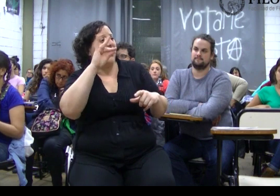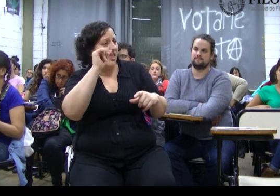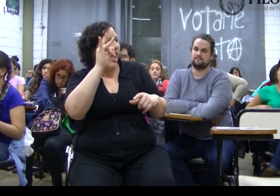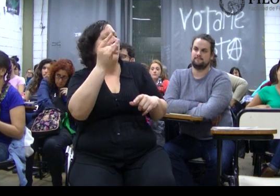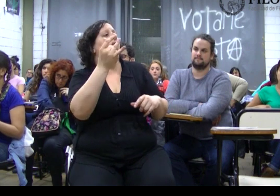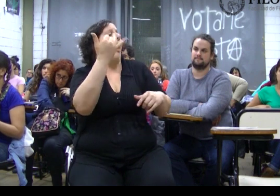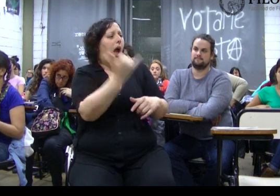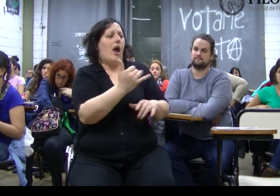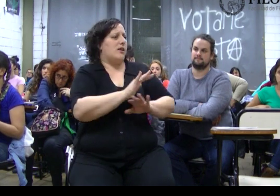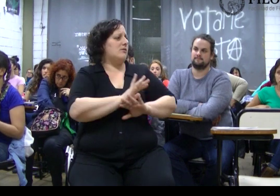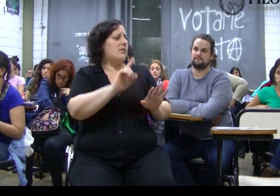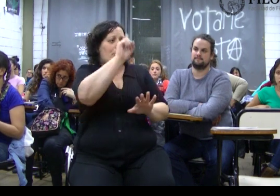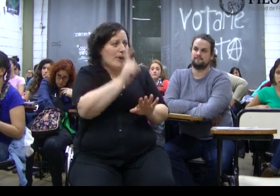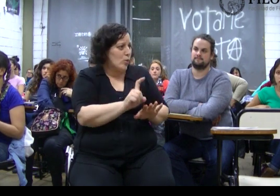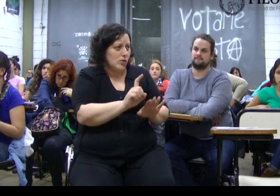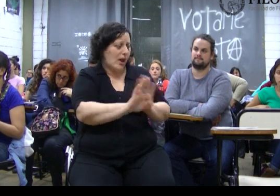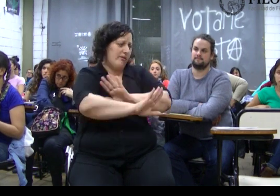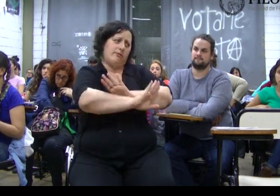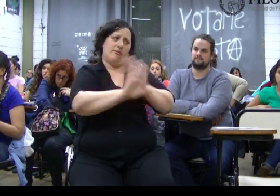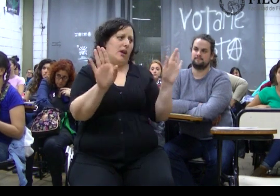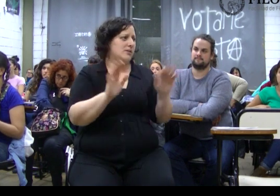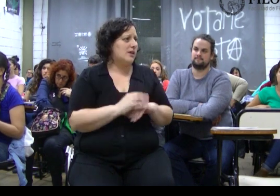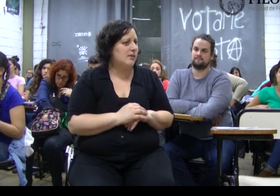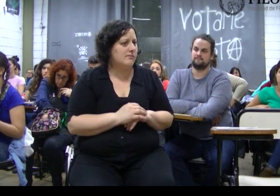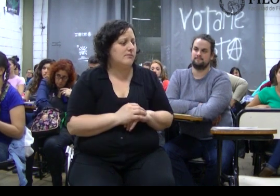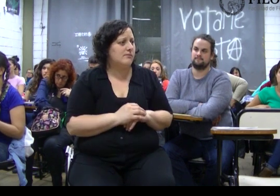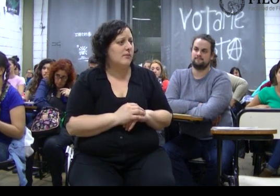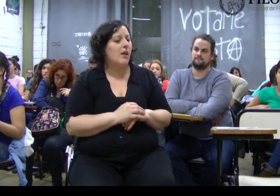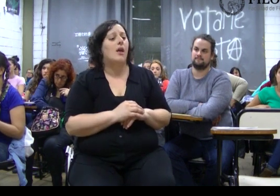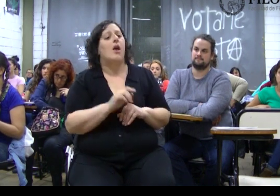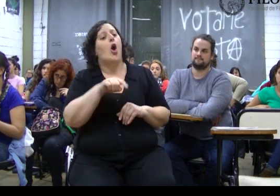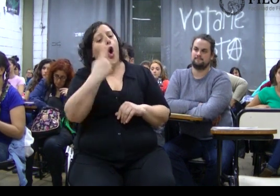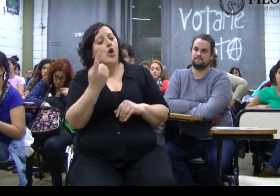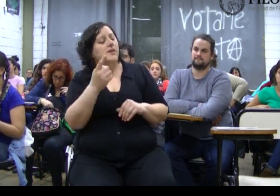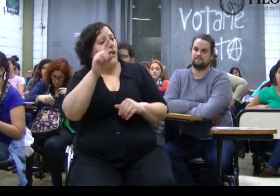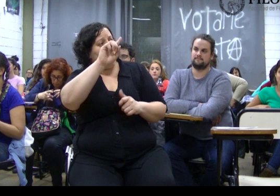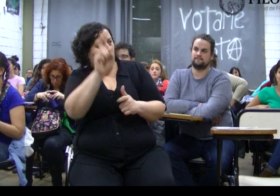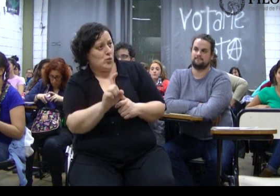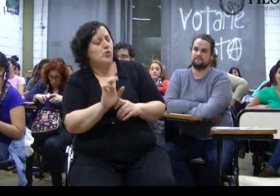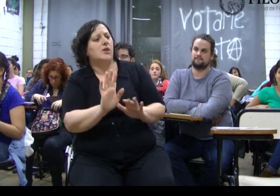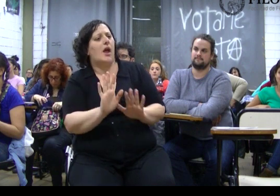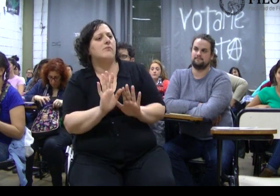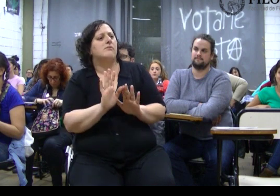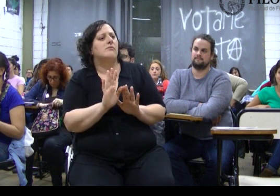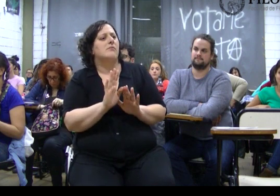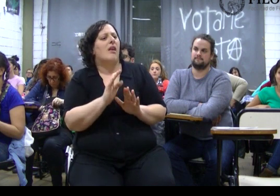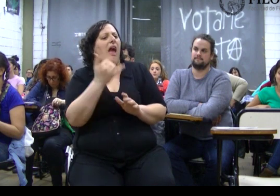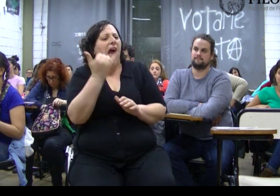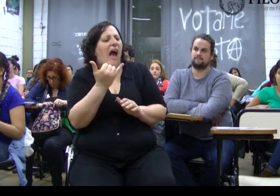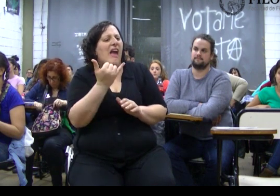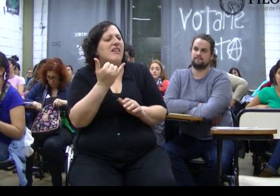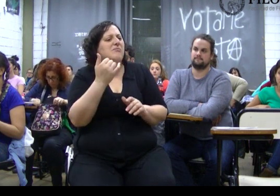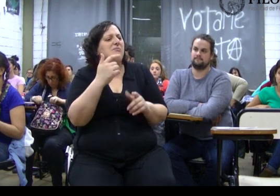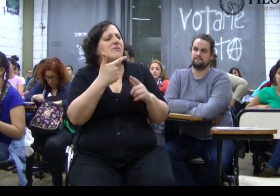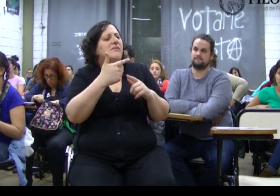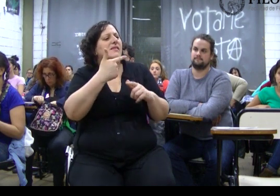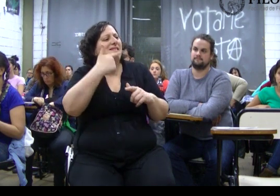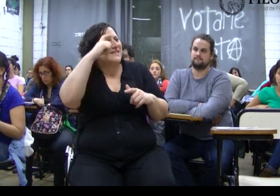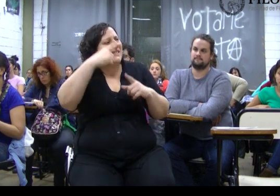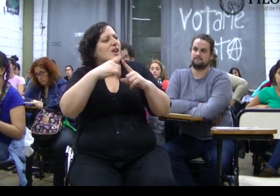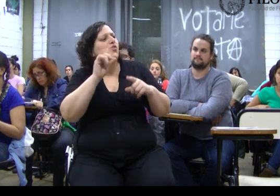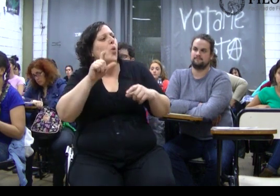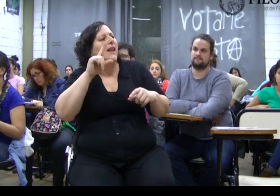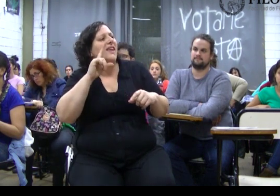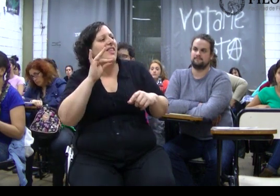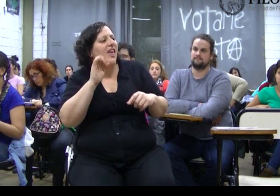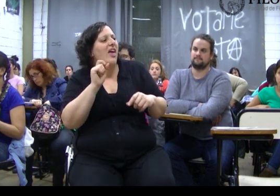Por otro lado, si es específica esa sexualidad, una pregunta que no deberíamos volver a hacernos nunca más, no hay una sexualidad especial.